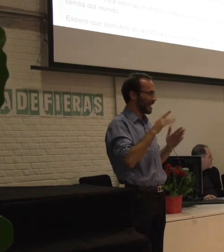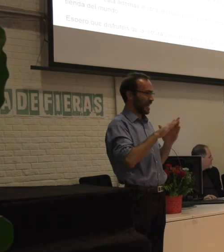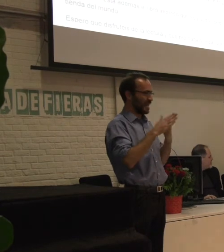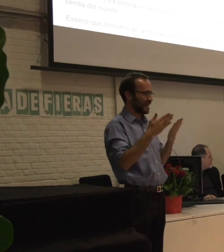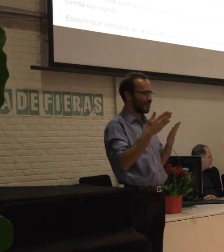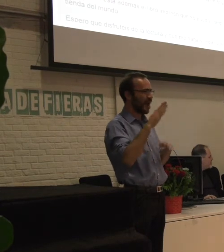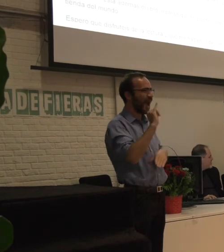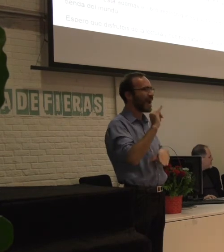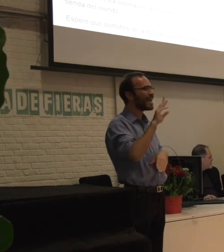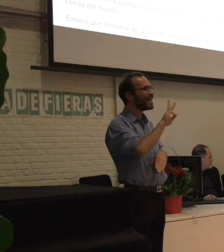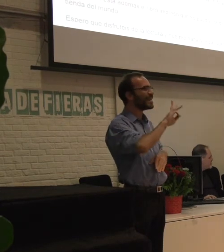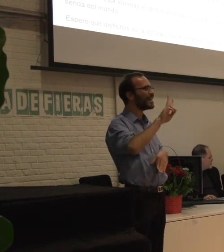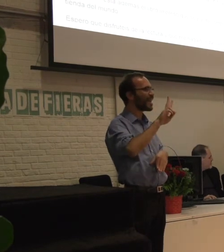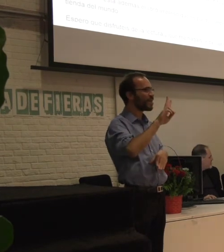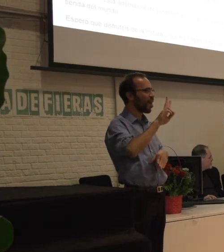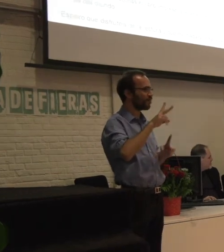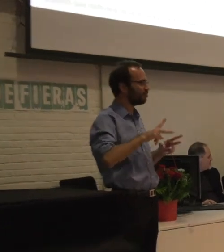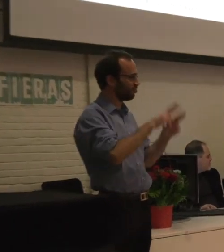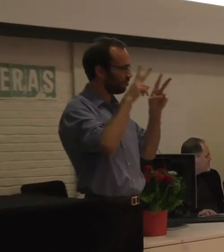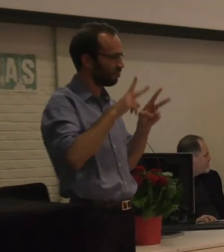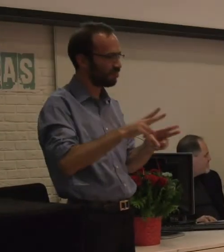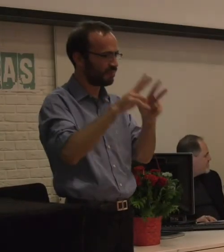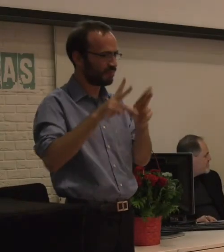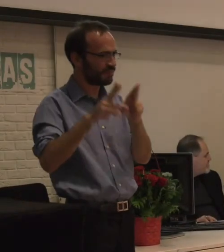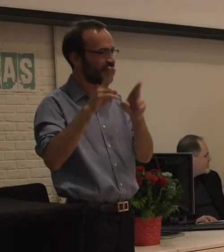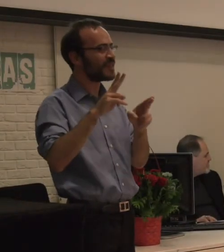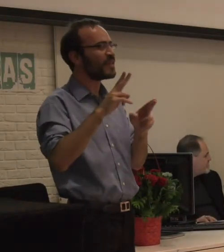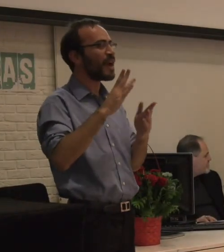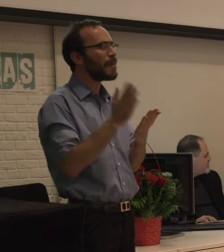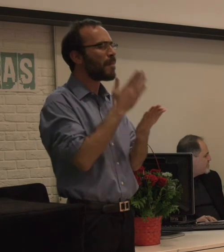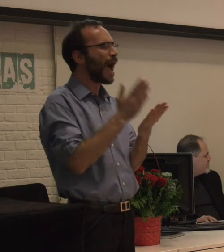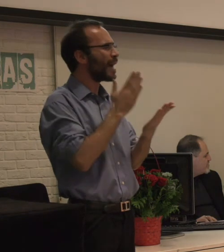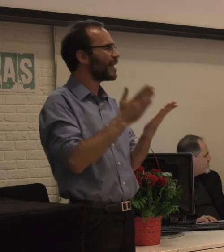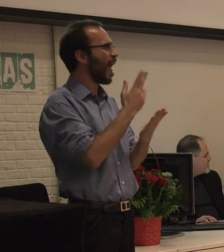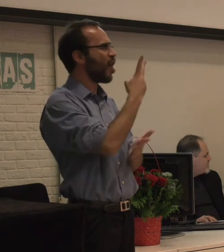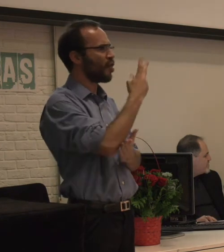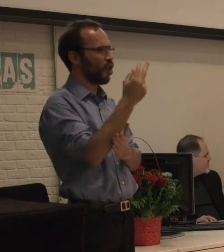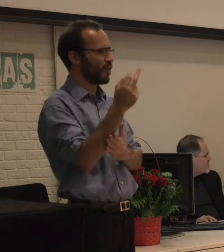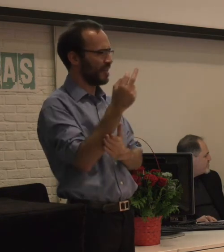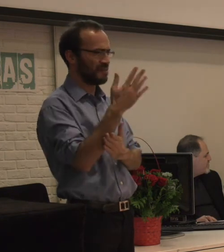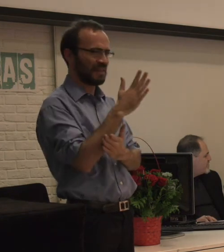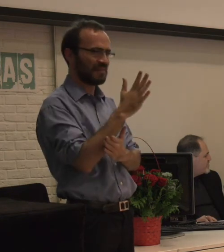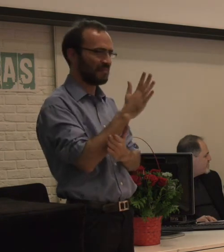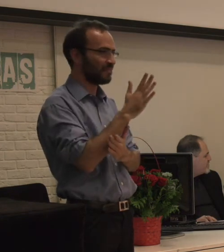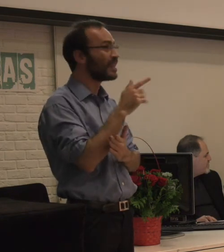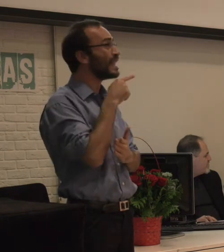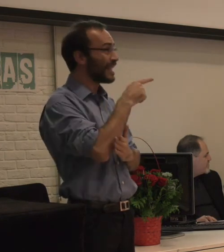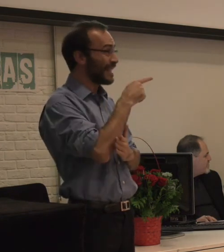32 capítulos, más o menos unas 200 páginas, algo menos de 200 páginas. De todos los capítulos, hombre, yo